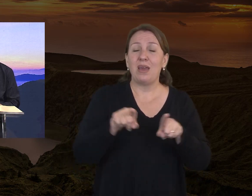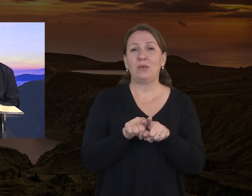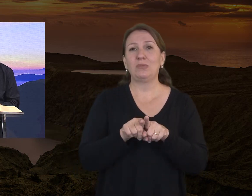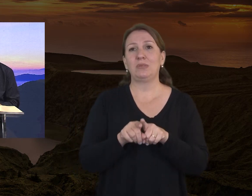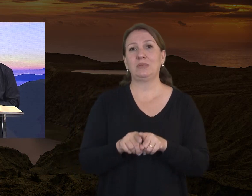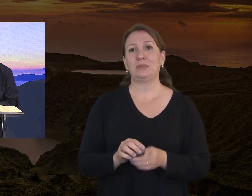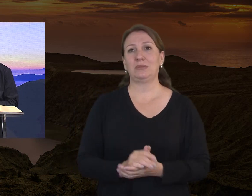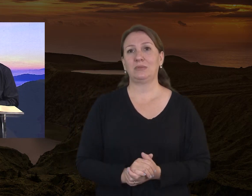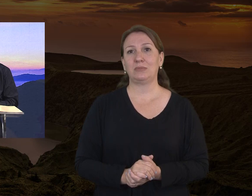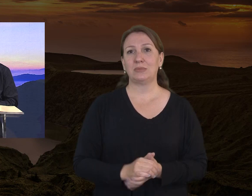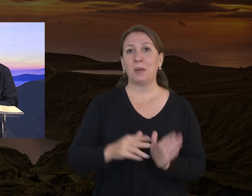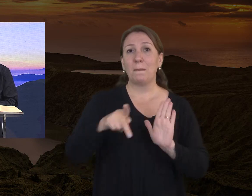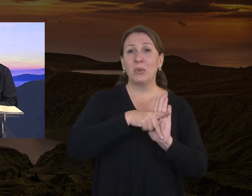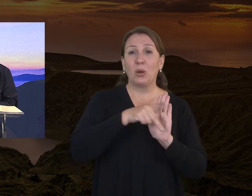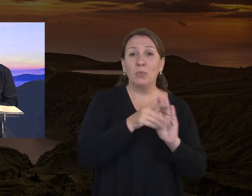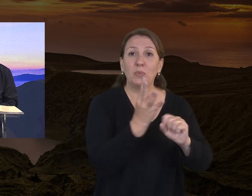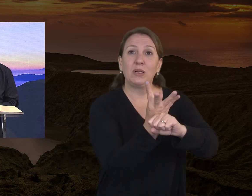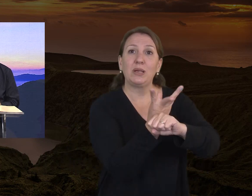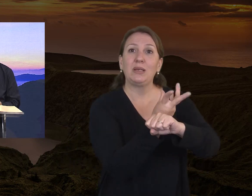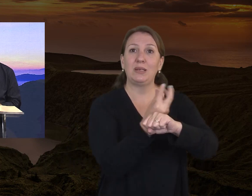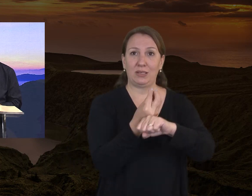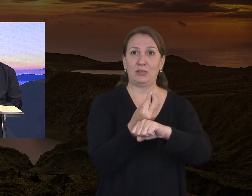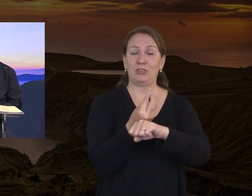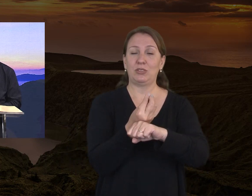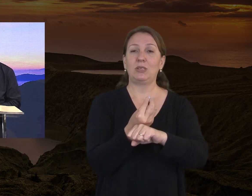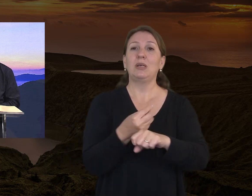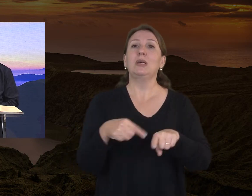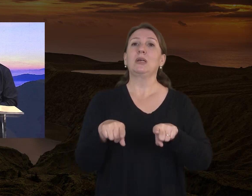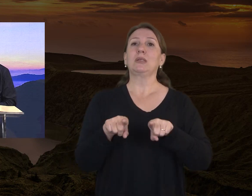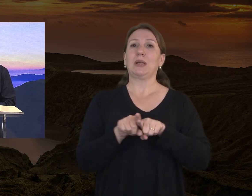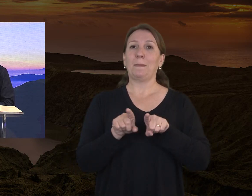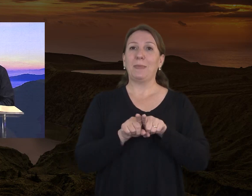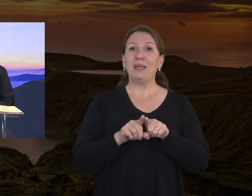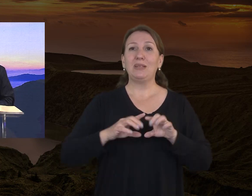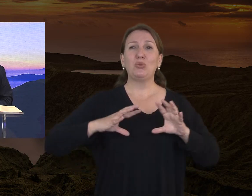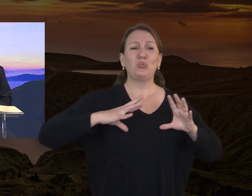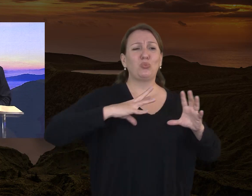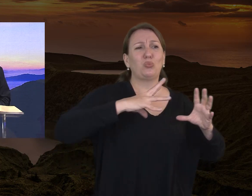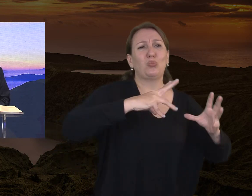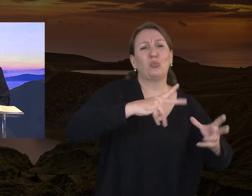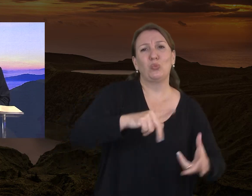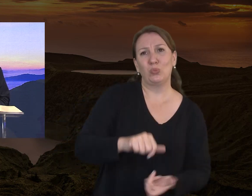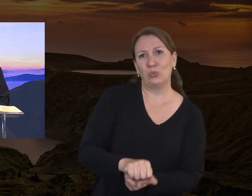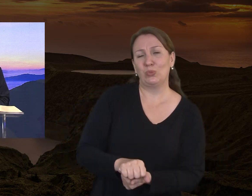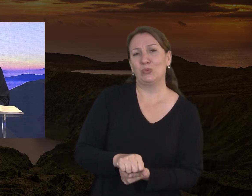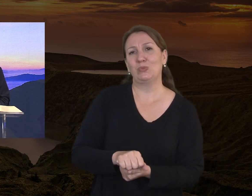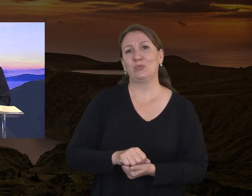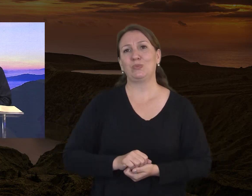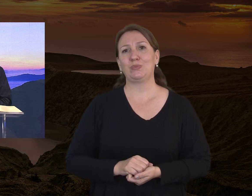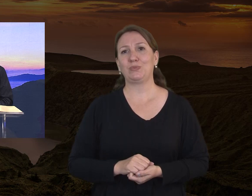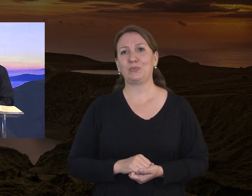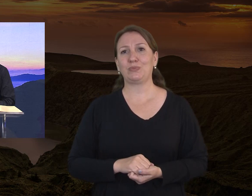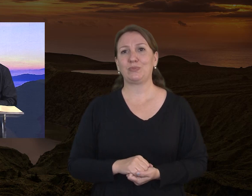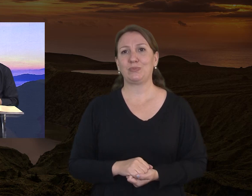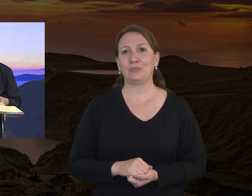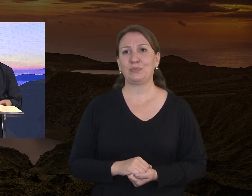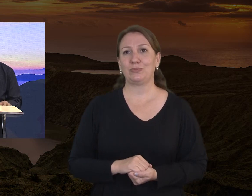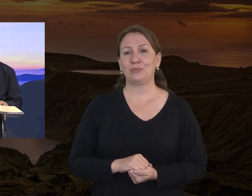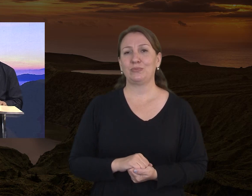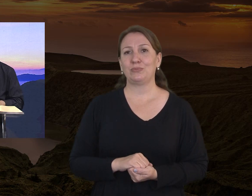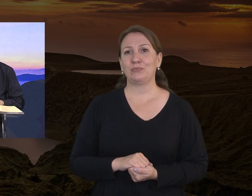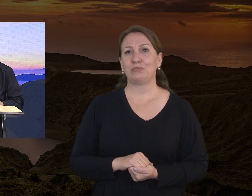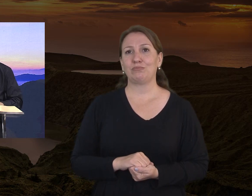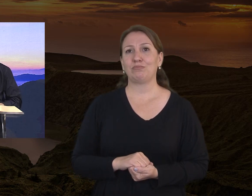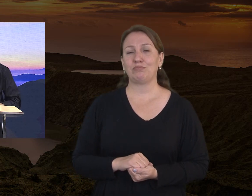reconciliação é para a igreja e também para com todo o mundo. Eu queria mostrar para vocês